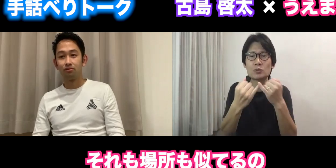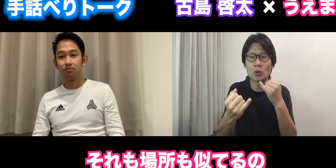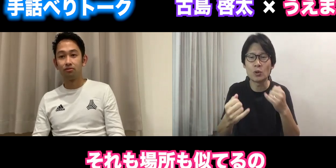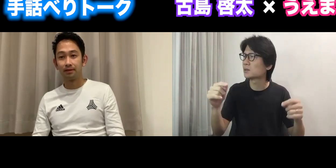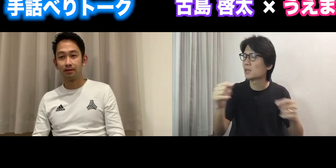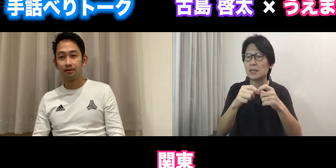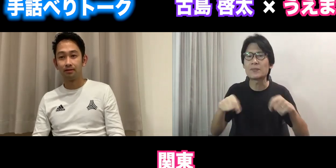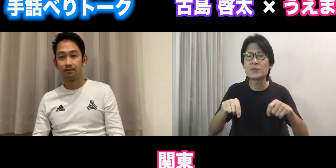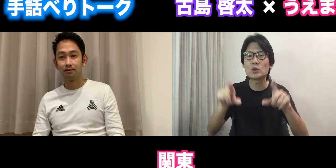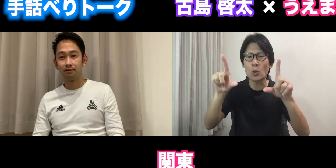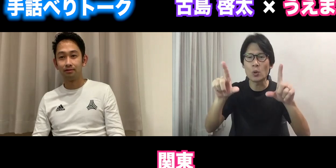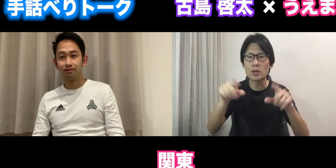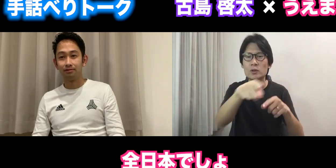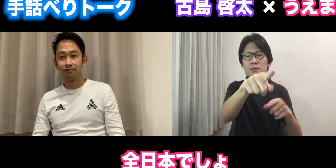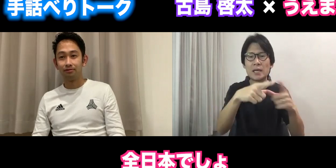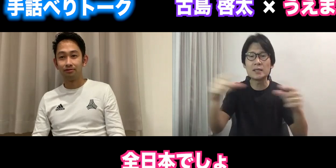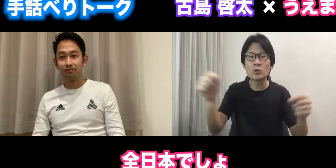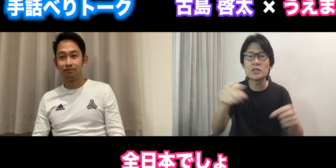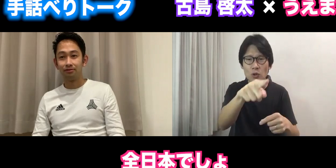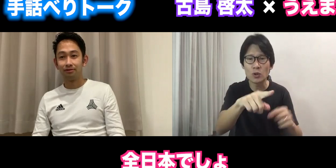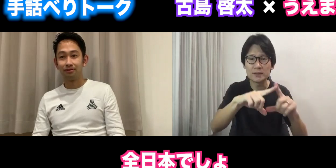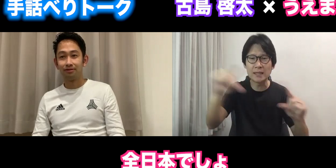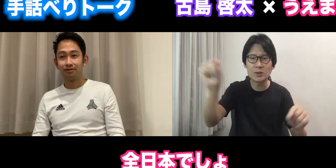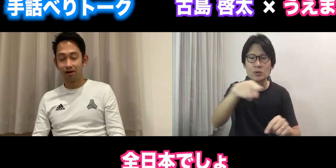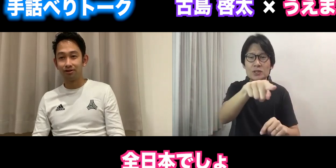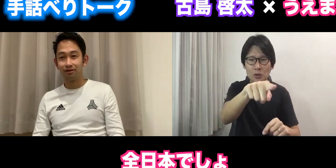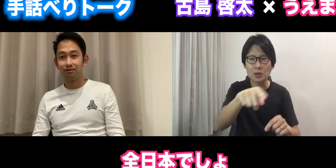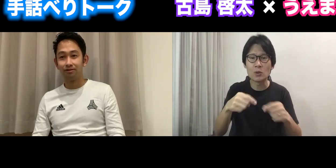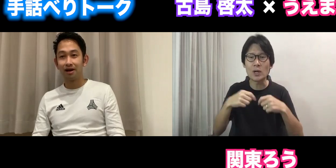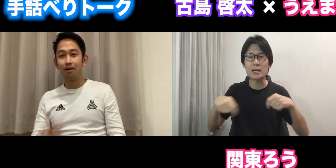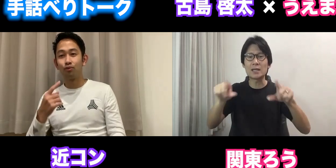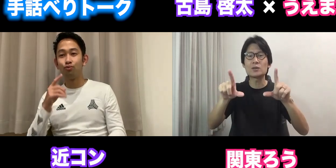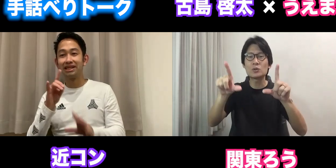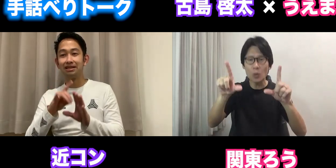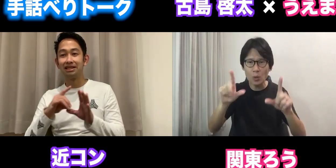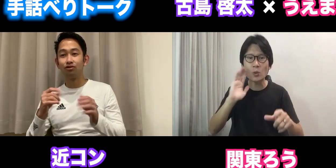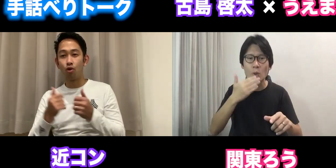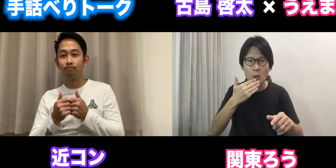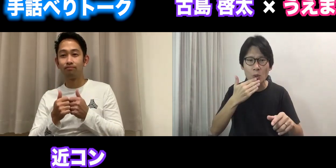も関東ジェニーをんでしょゼンリンなるバンコクん金婚